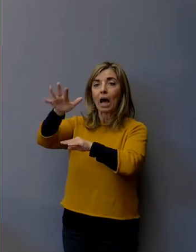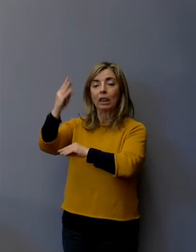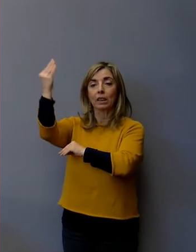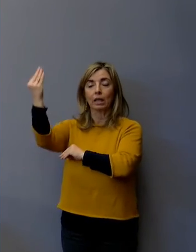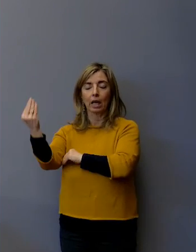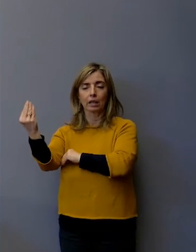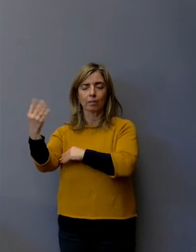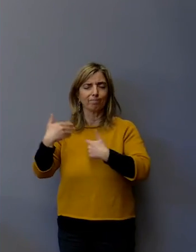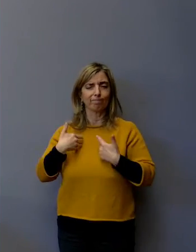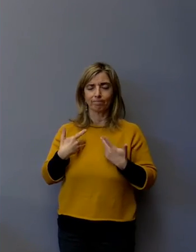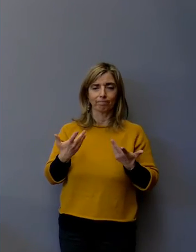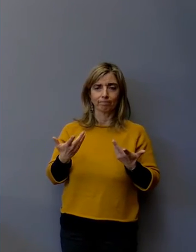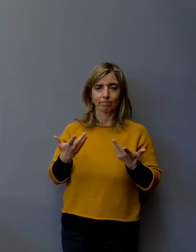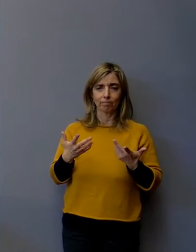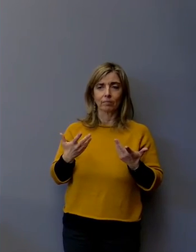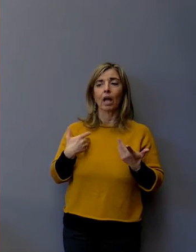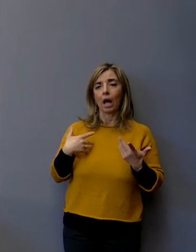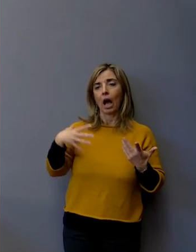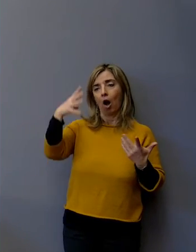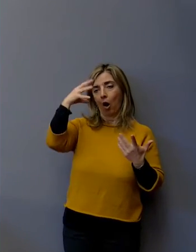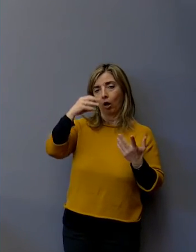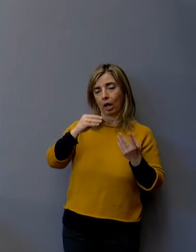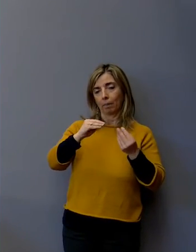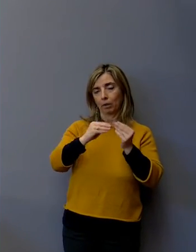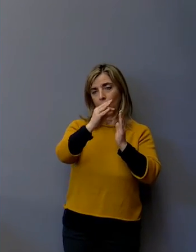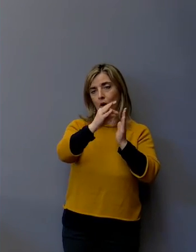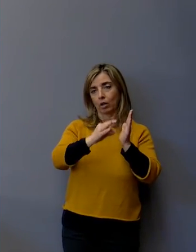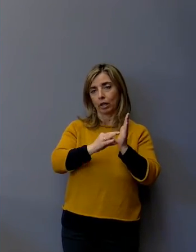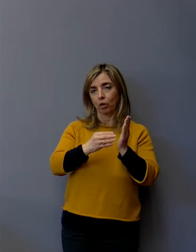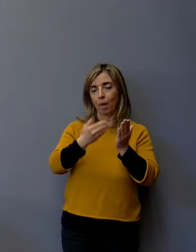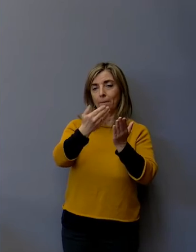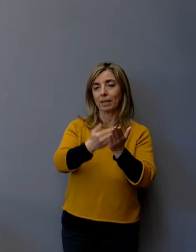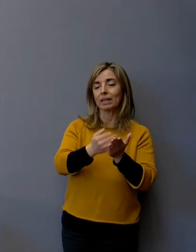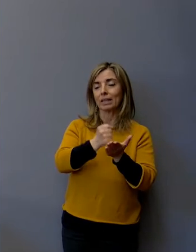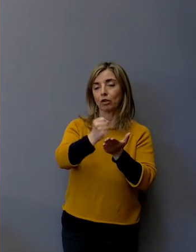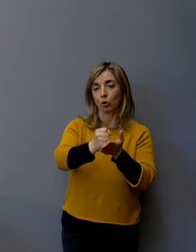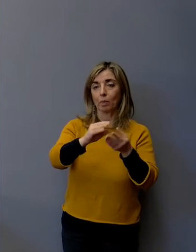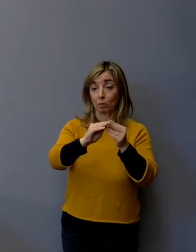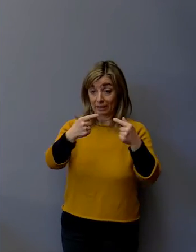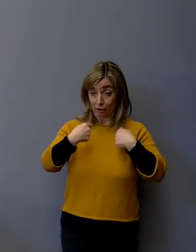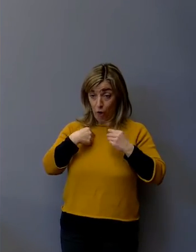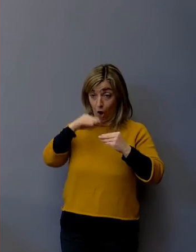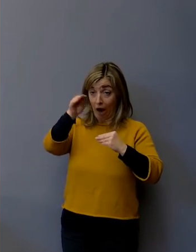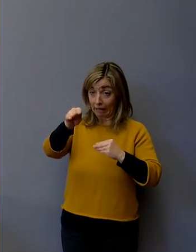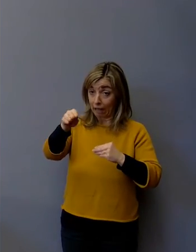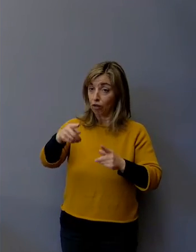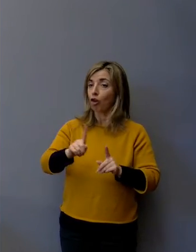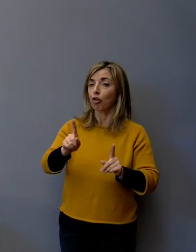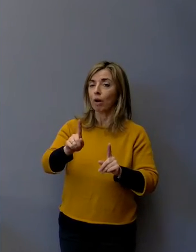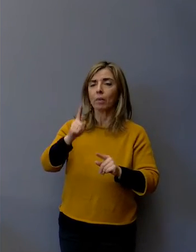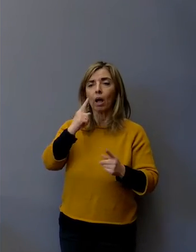abbiamo capito un altro criterio per presentare documenti cioè che se lo chiediamo noi non va bene ma se poi ce lo chiede alla giunta invece quel tema diventa assolutamente ed